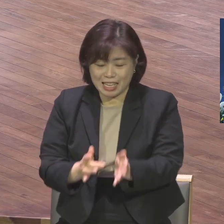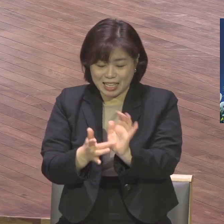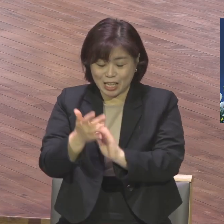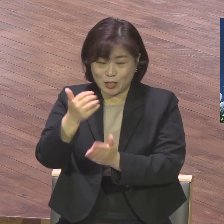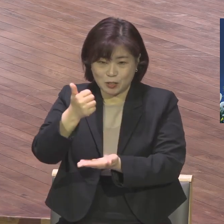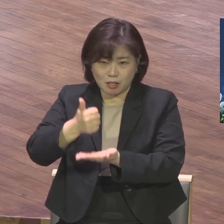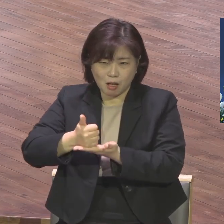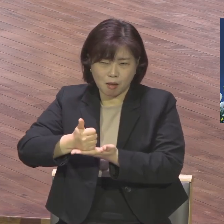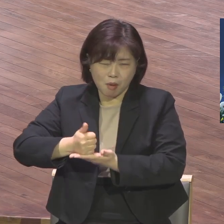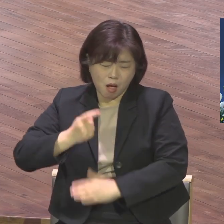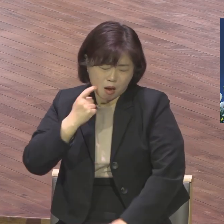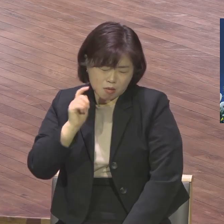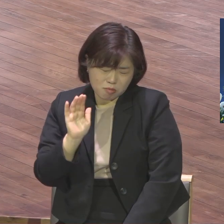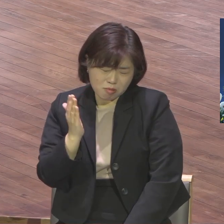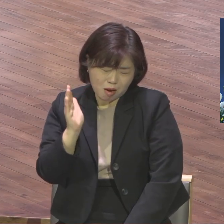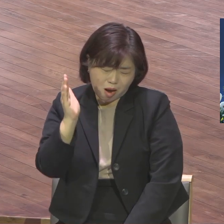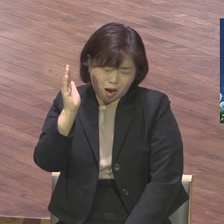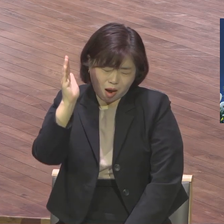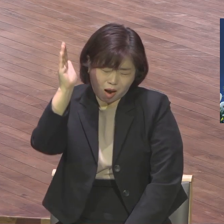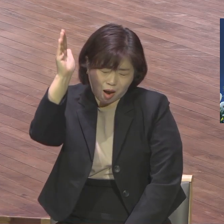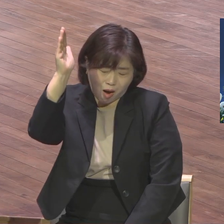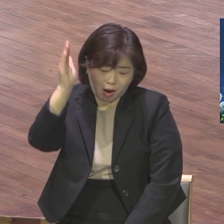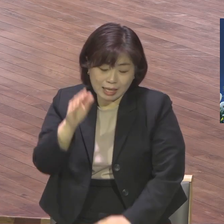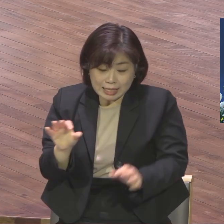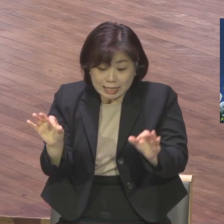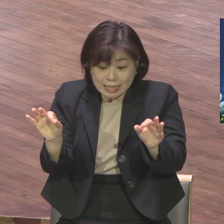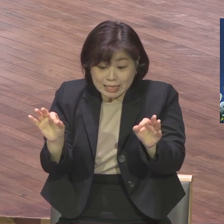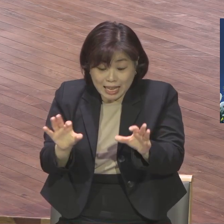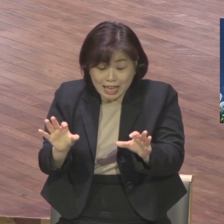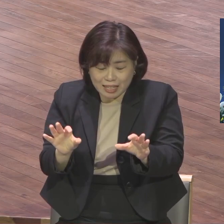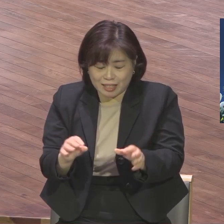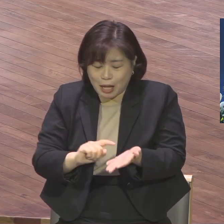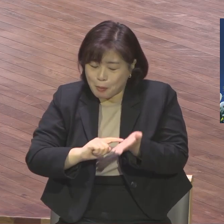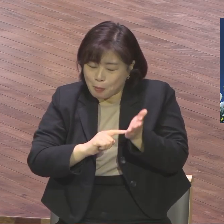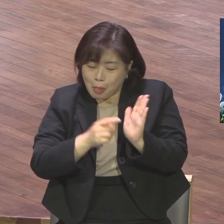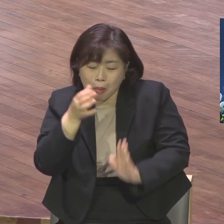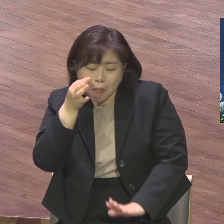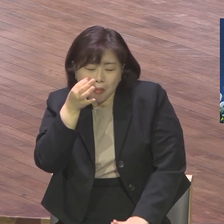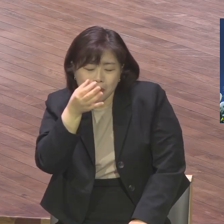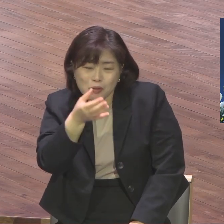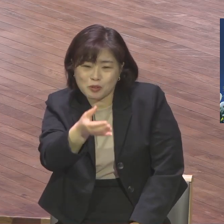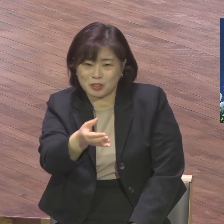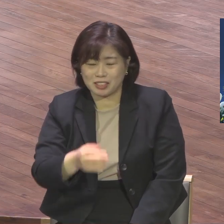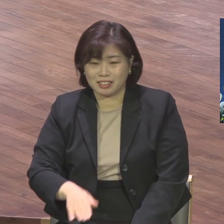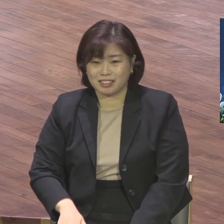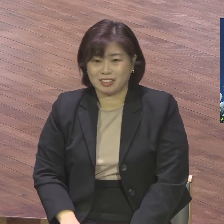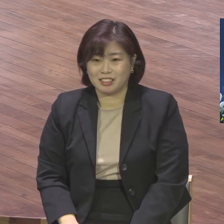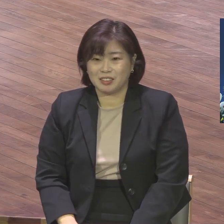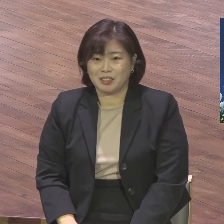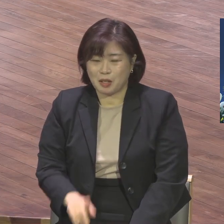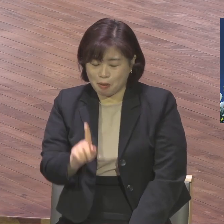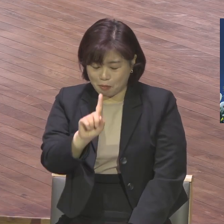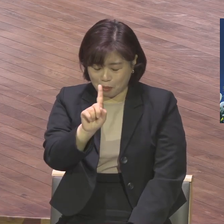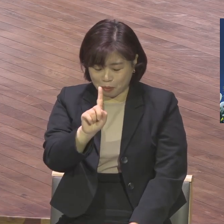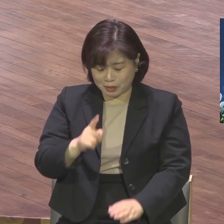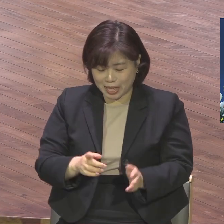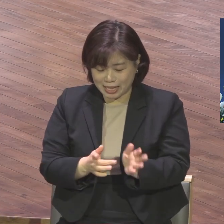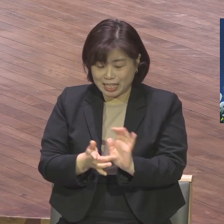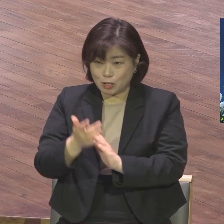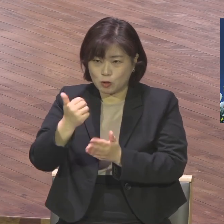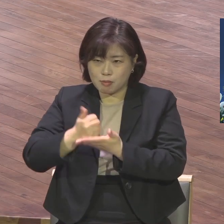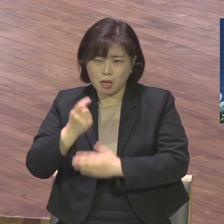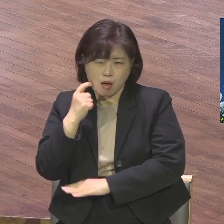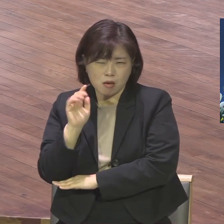살짝 열어준 거예요. 영 계시로 그렇습니다만은 요 사건 또 살짝 열어준 이렇게